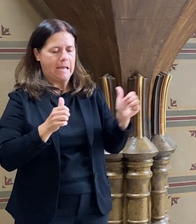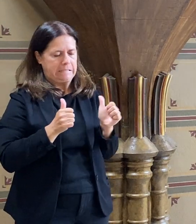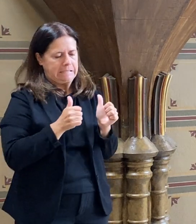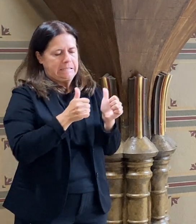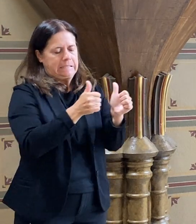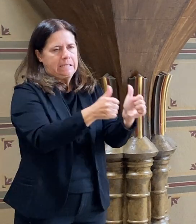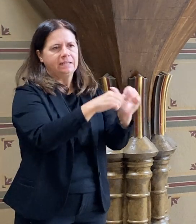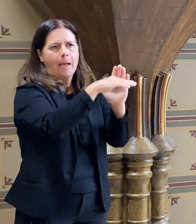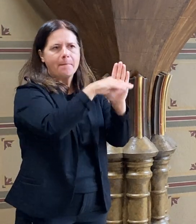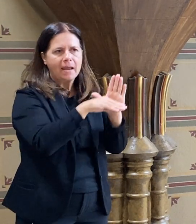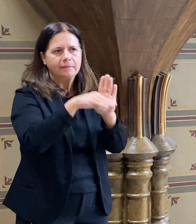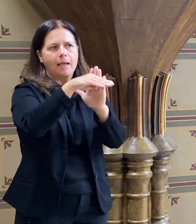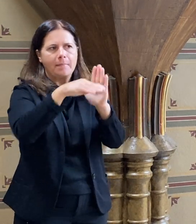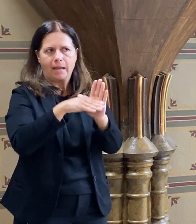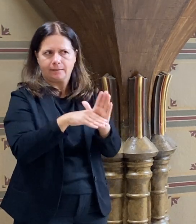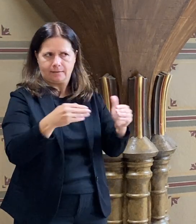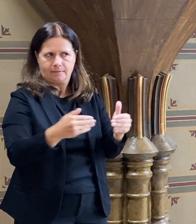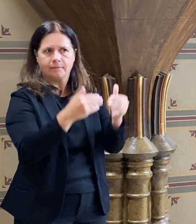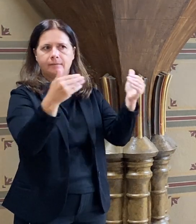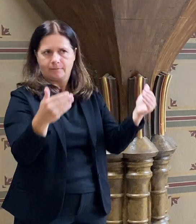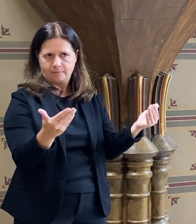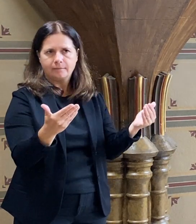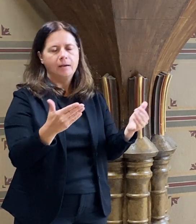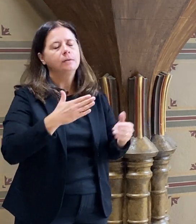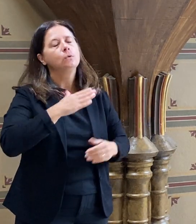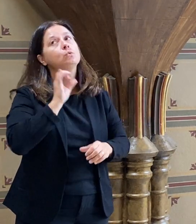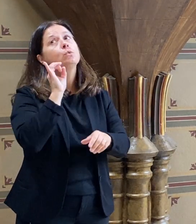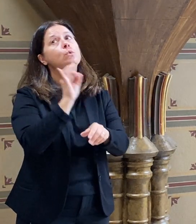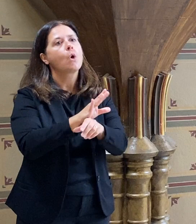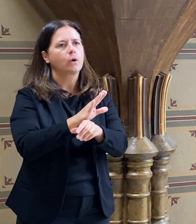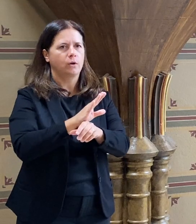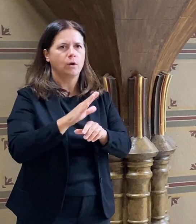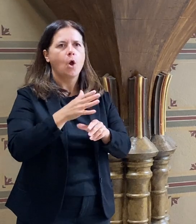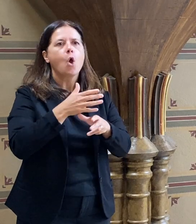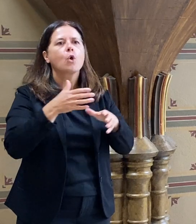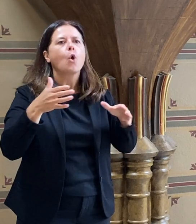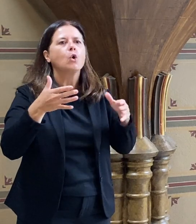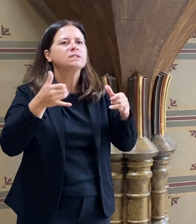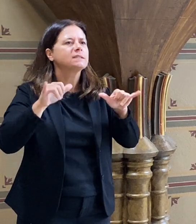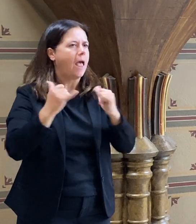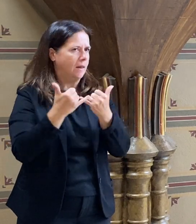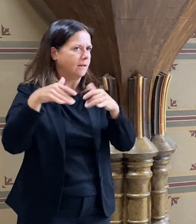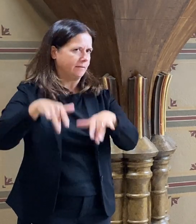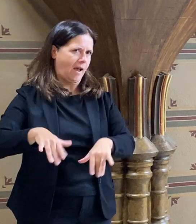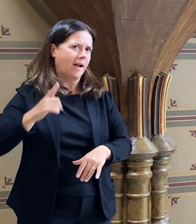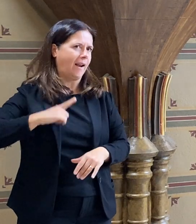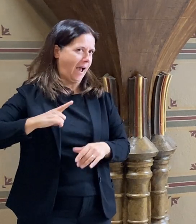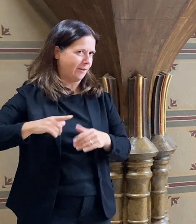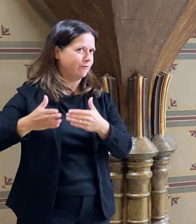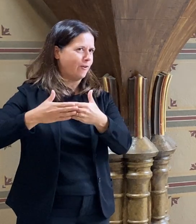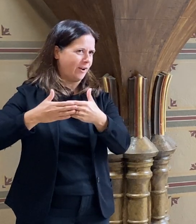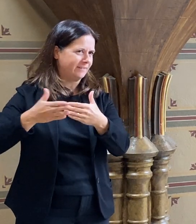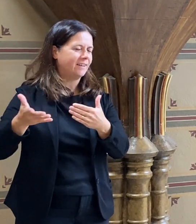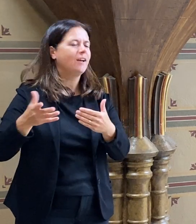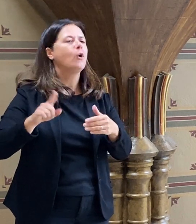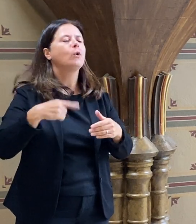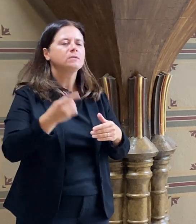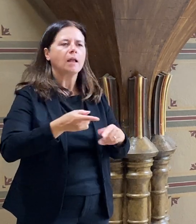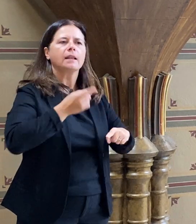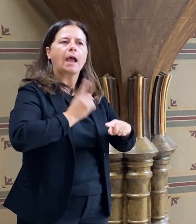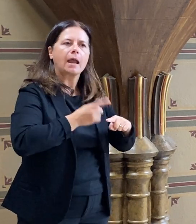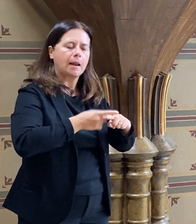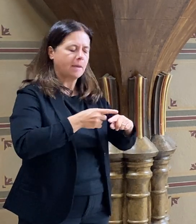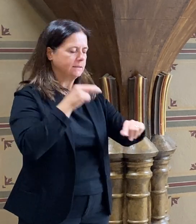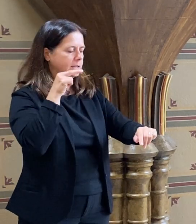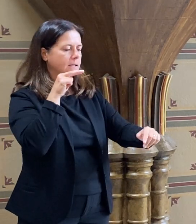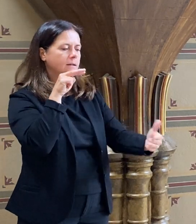Paralleltermine. Gott sei Dank haben wir die Großeltern vor Ort in Klagenfurt. Und dann regelmäßig der Blick